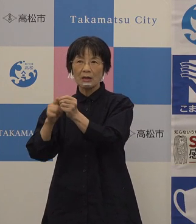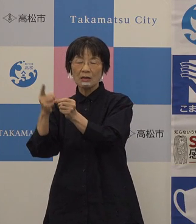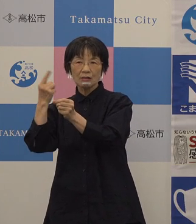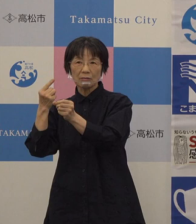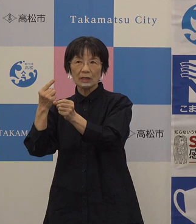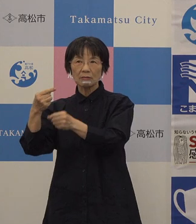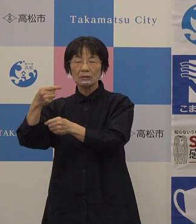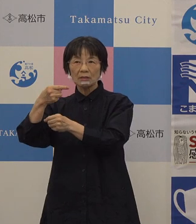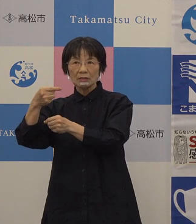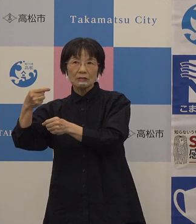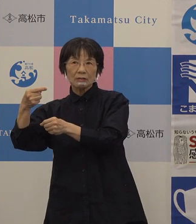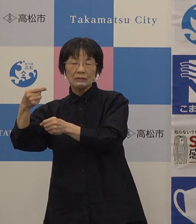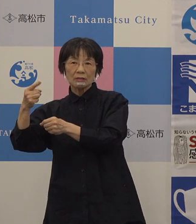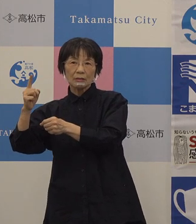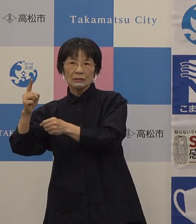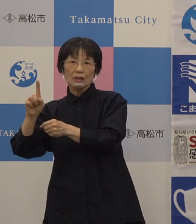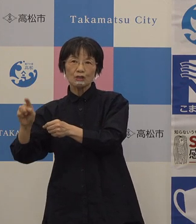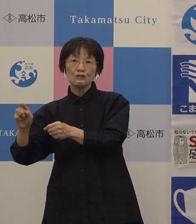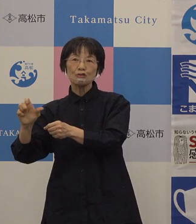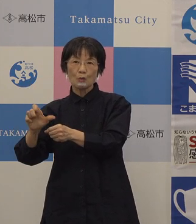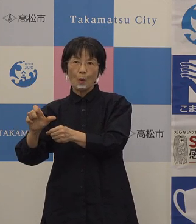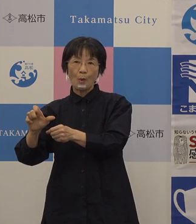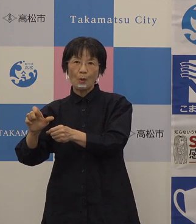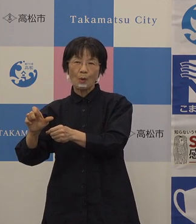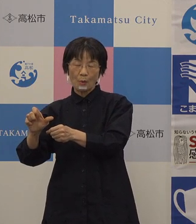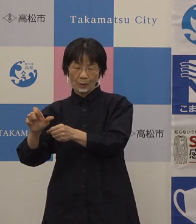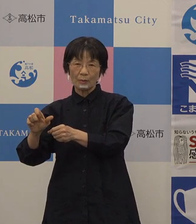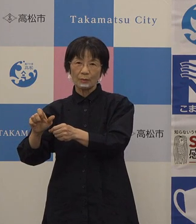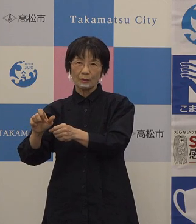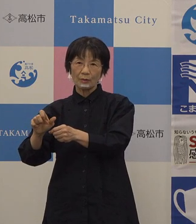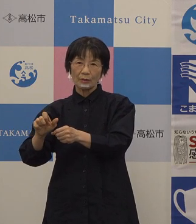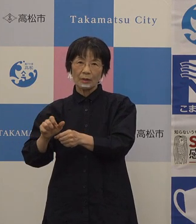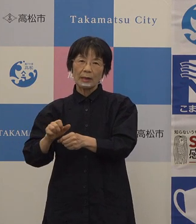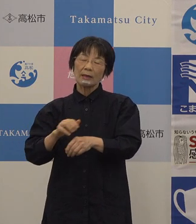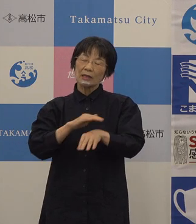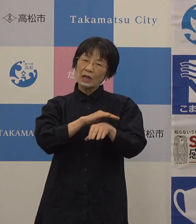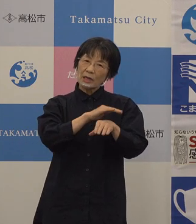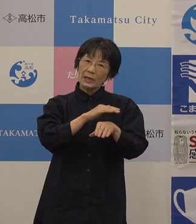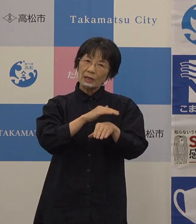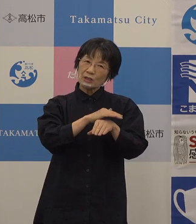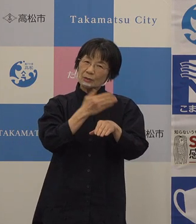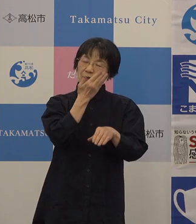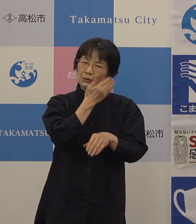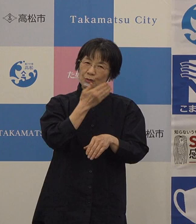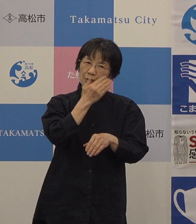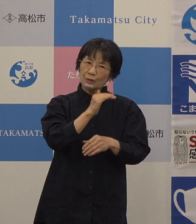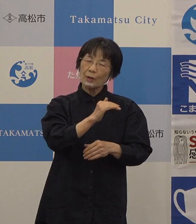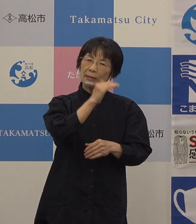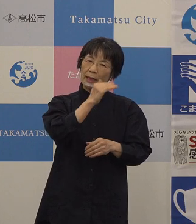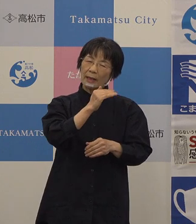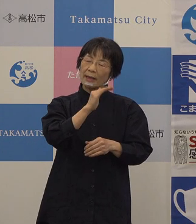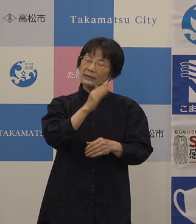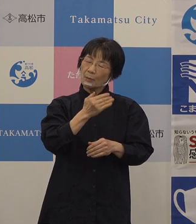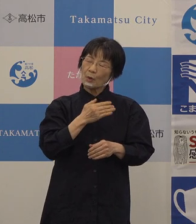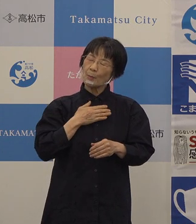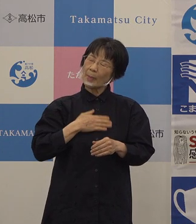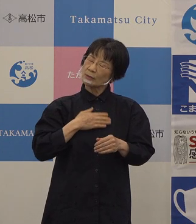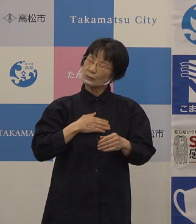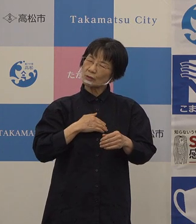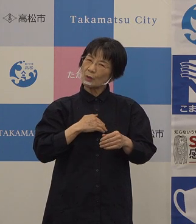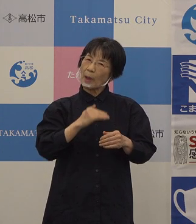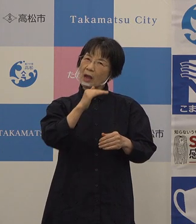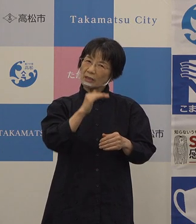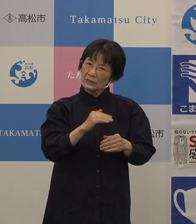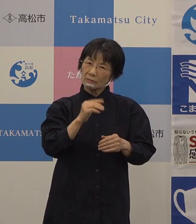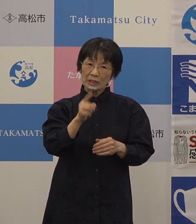策減り、15施策になっております。また重要度が高いが満足度は低い領域